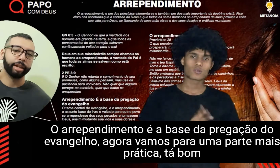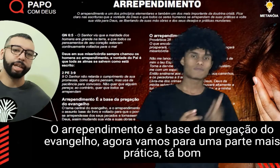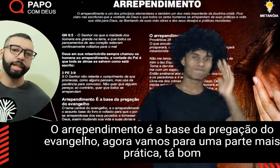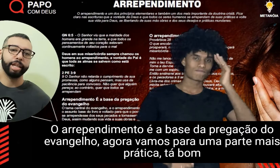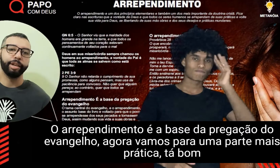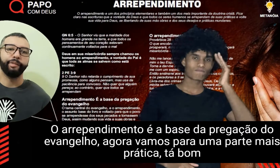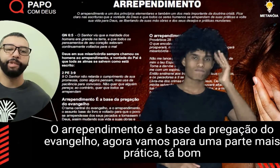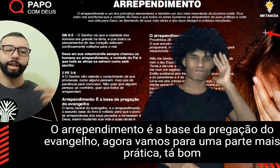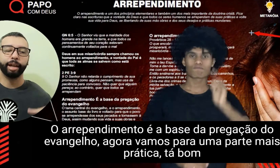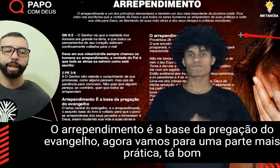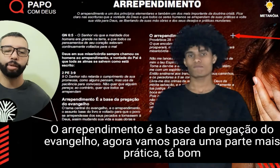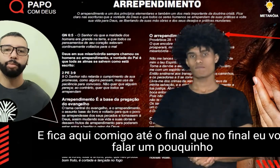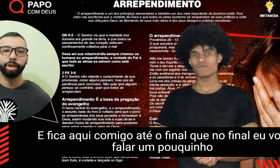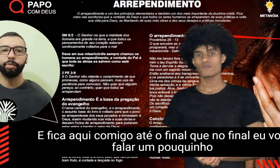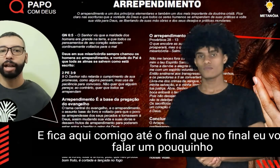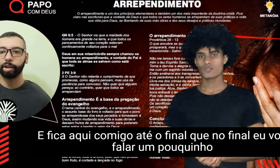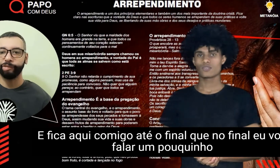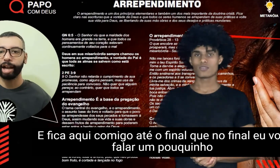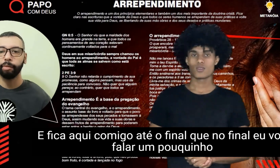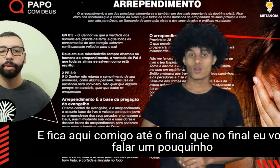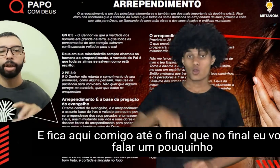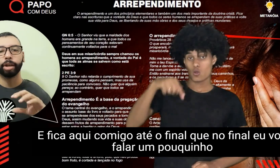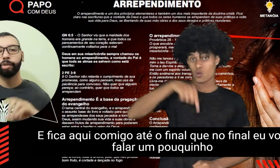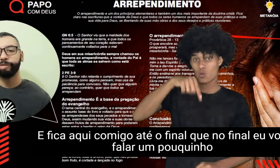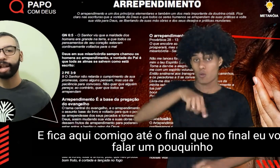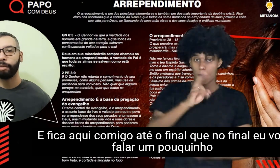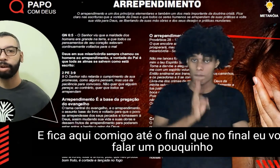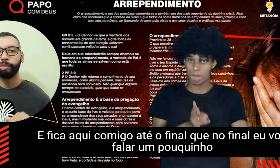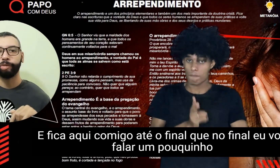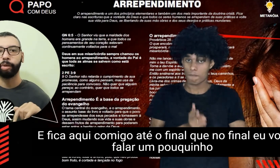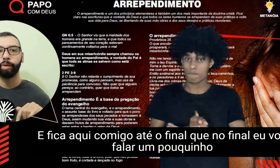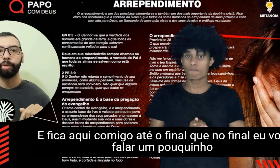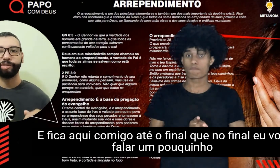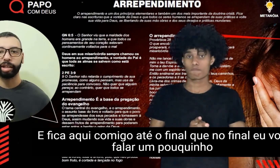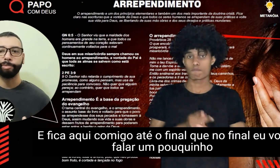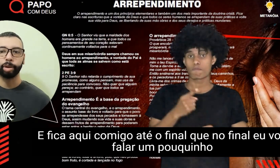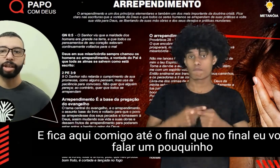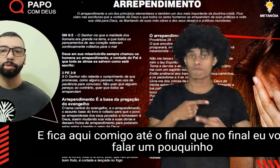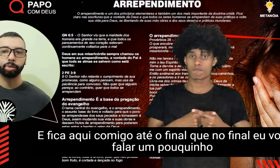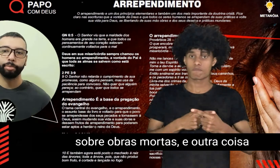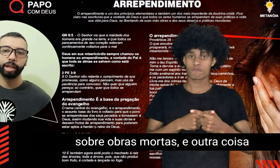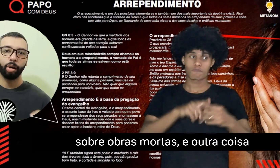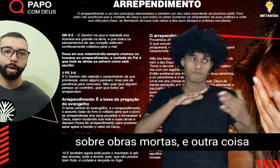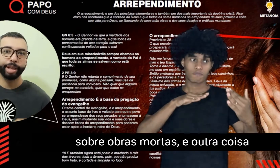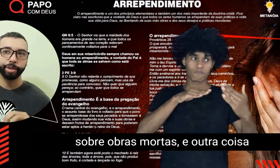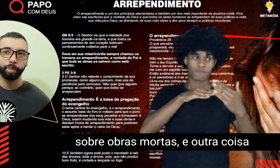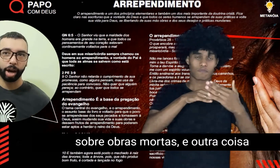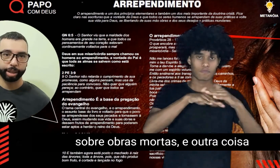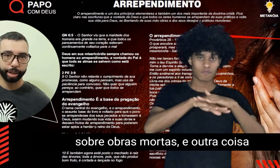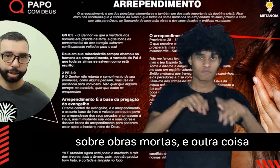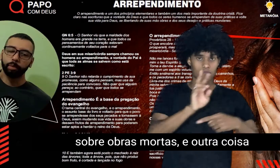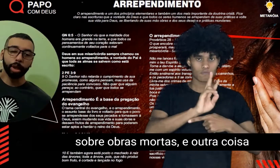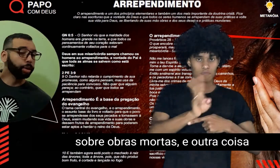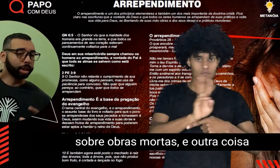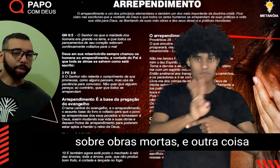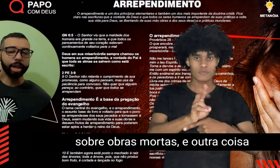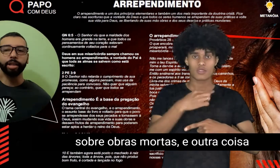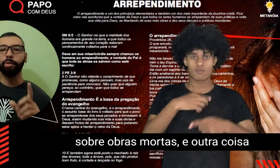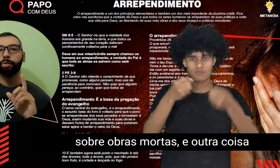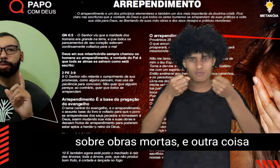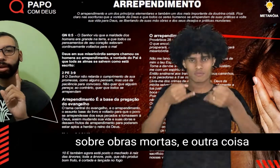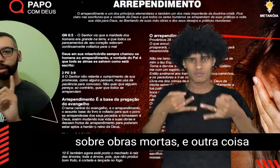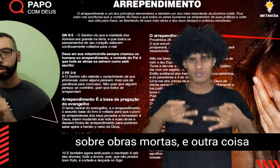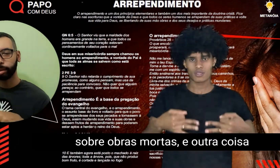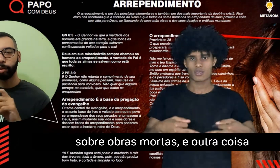Lembrando que fica aqui comigo até o final, que no final eu vou falar um pouquinho sobre obras mortas. E outra